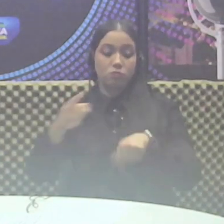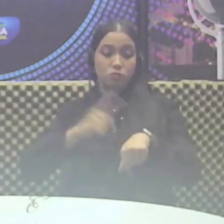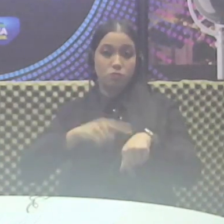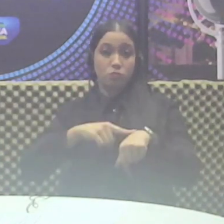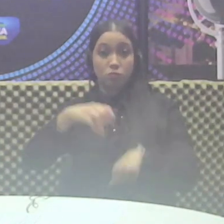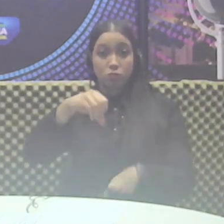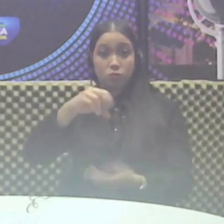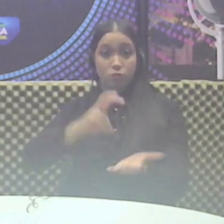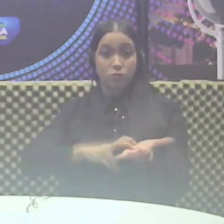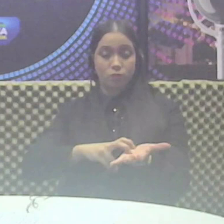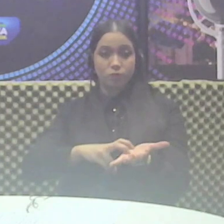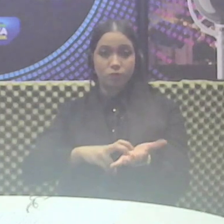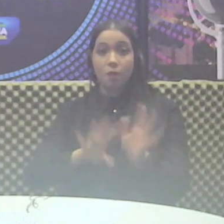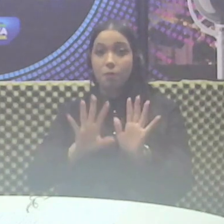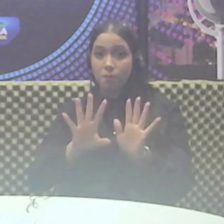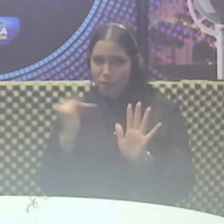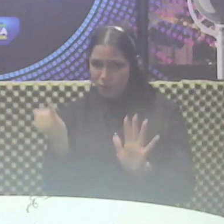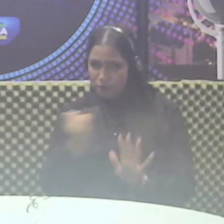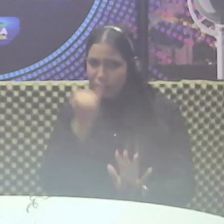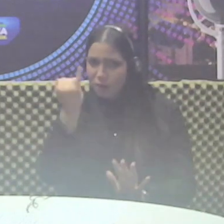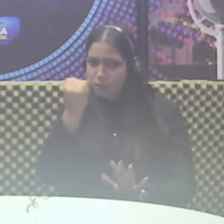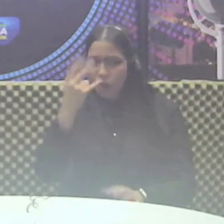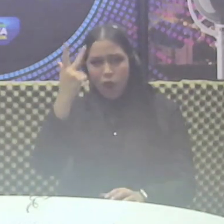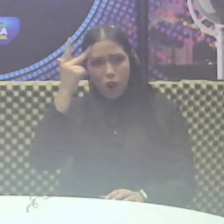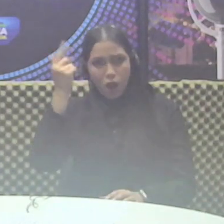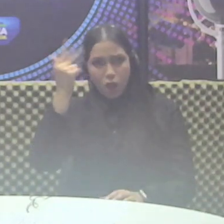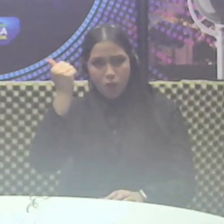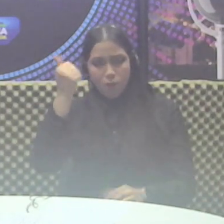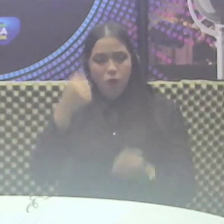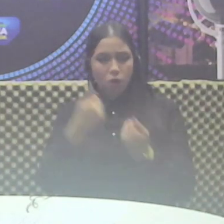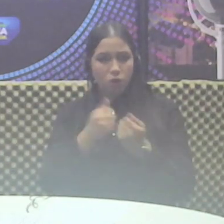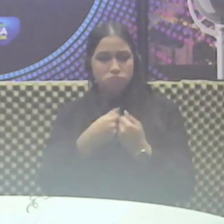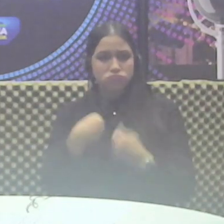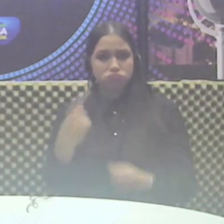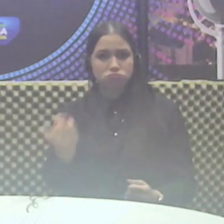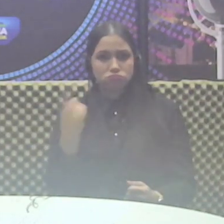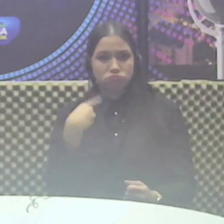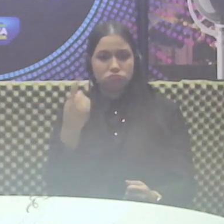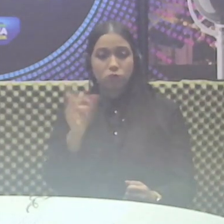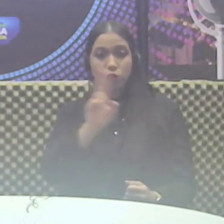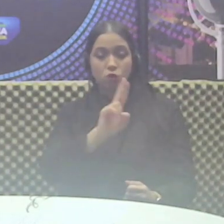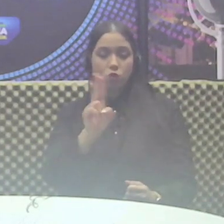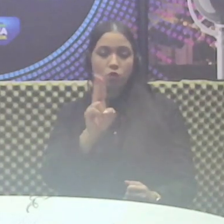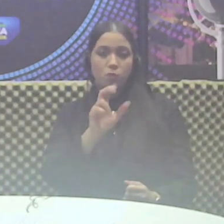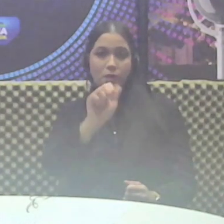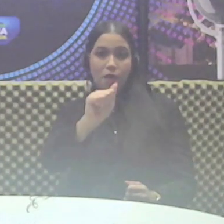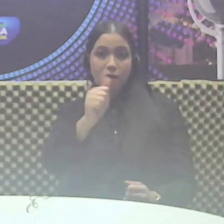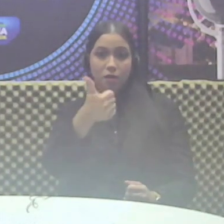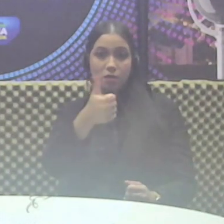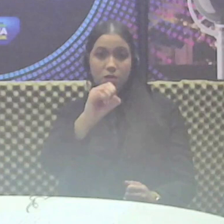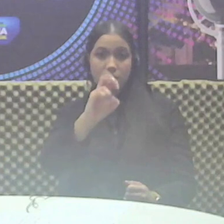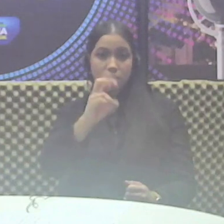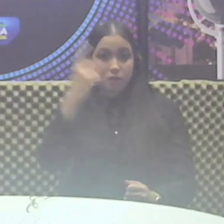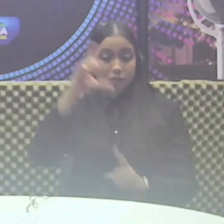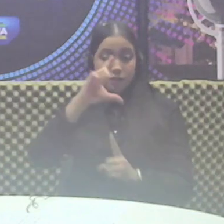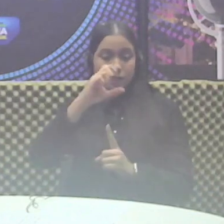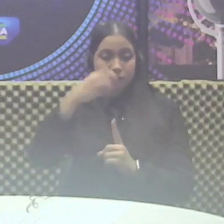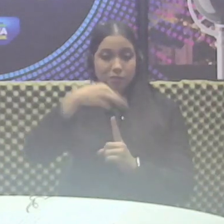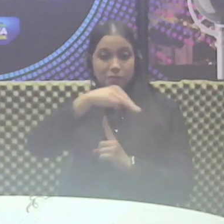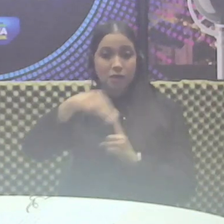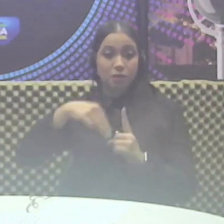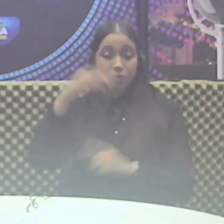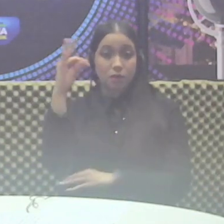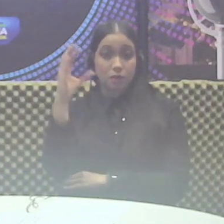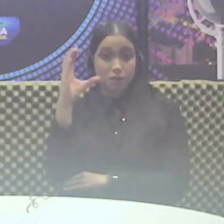da manhã. Ressalta-se que a linha regular do Sistema Integrado de Transporte A105 Santa Mônica Terminal